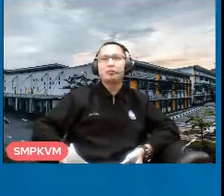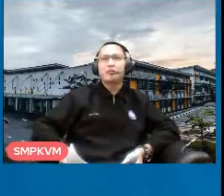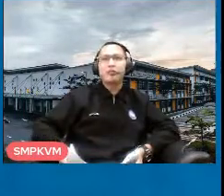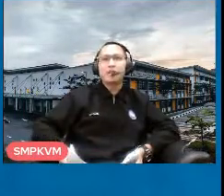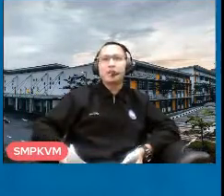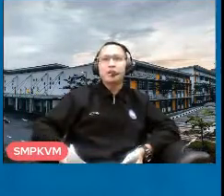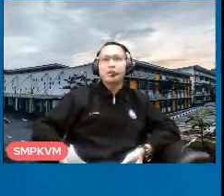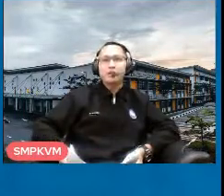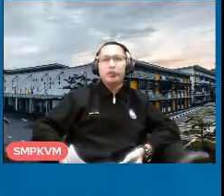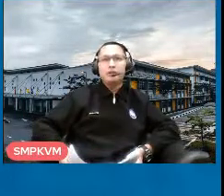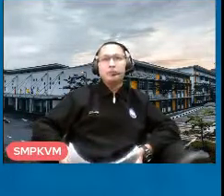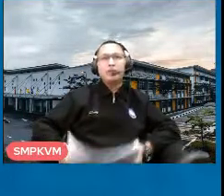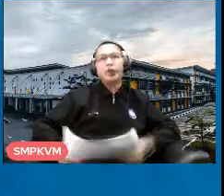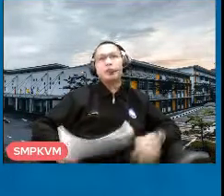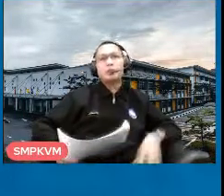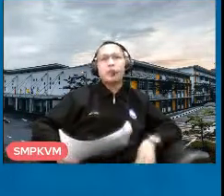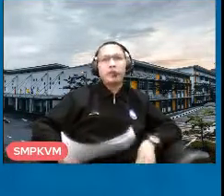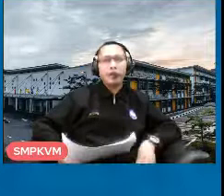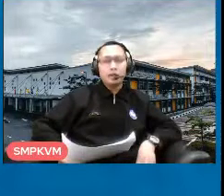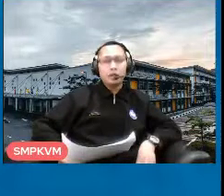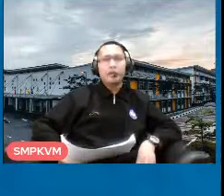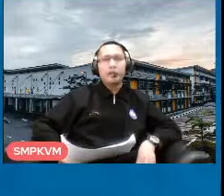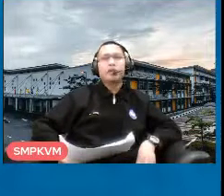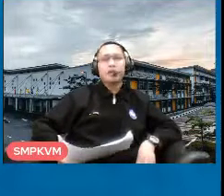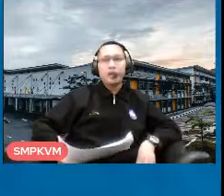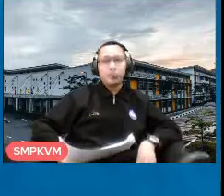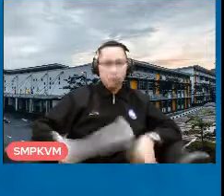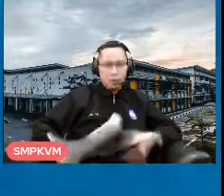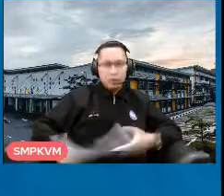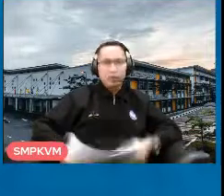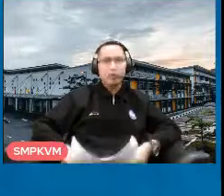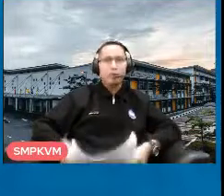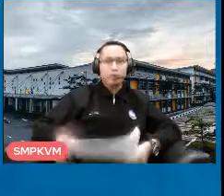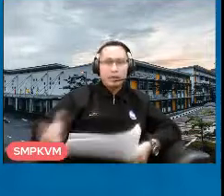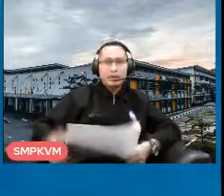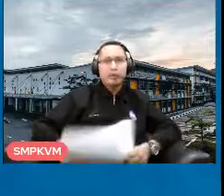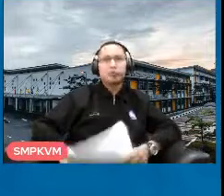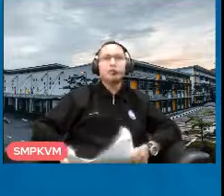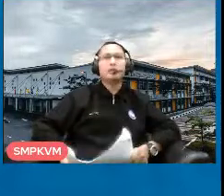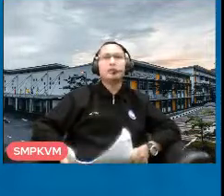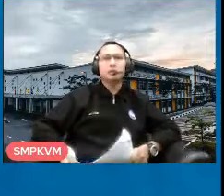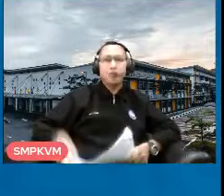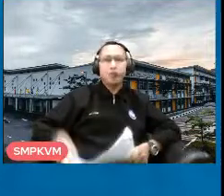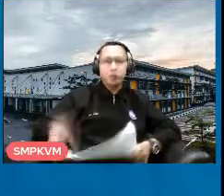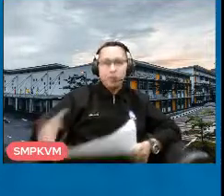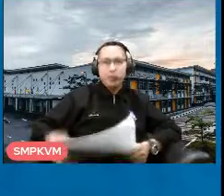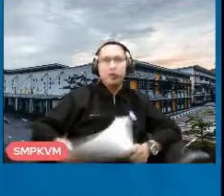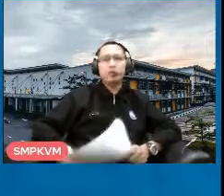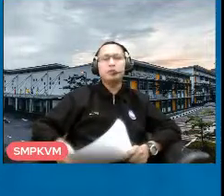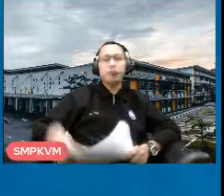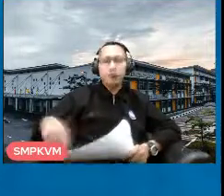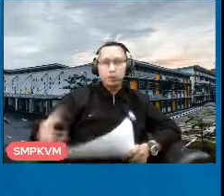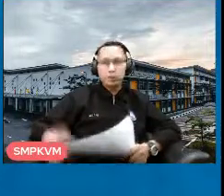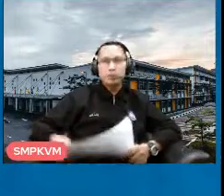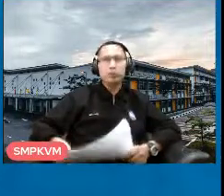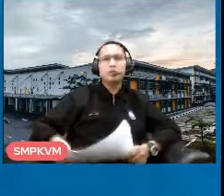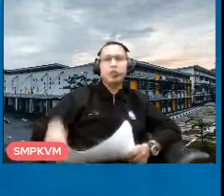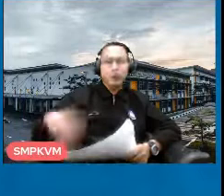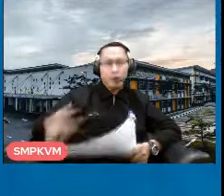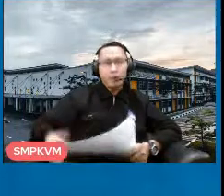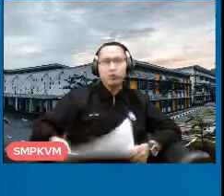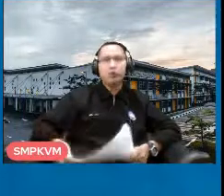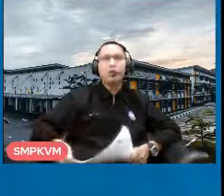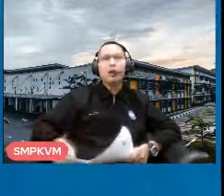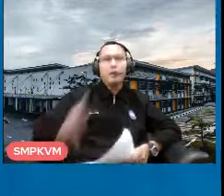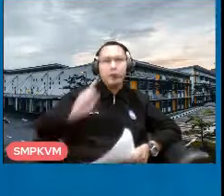pujian Hai Keh bolehkanlah perbuatan aditif yang tadi lah merokok kepotek kelas ke Prabu panjang ke melawan guru